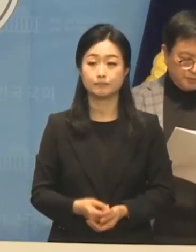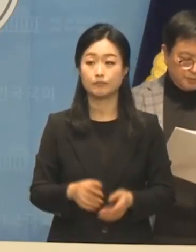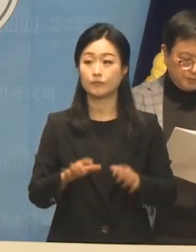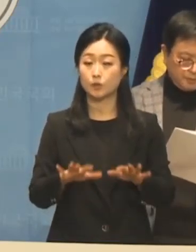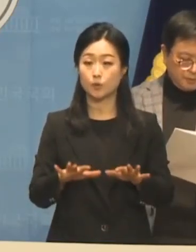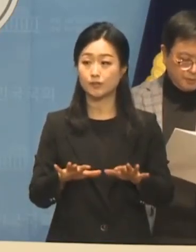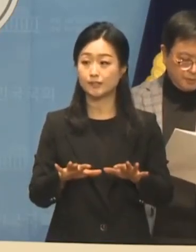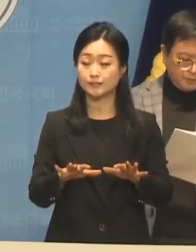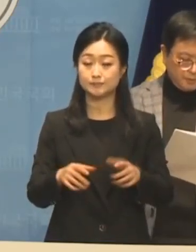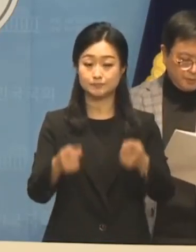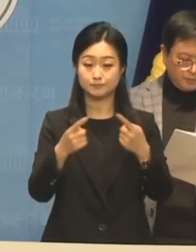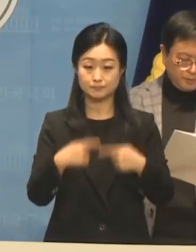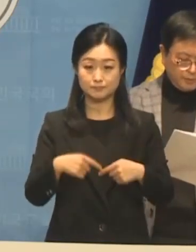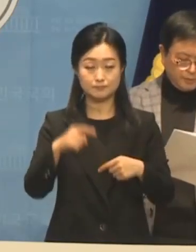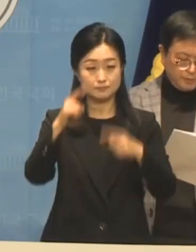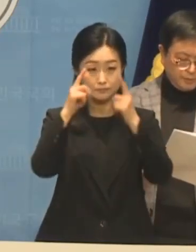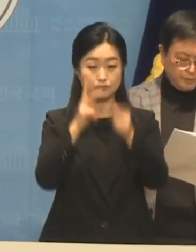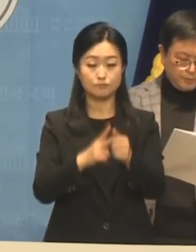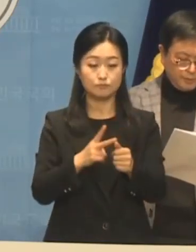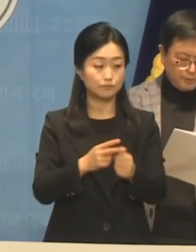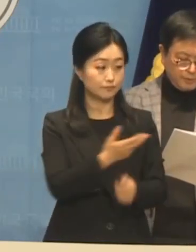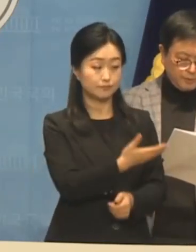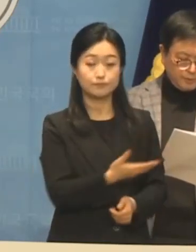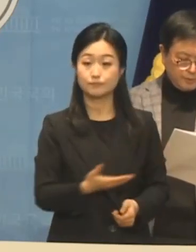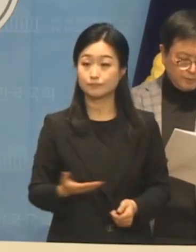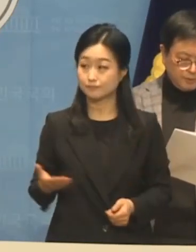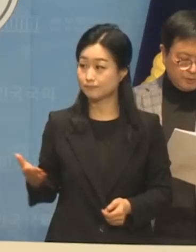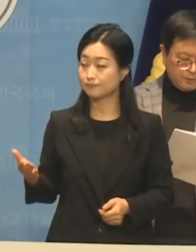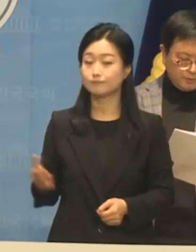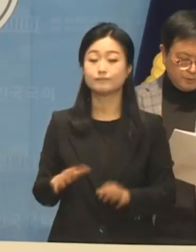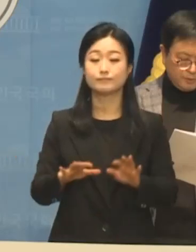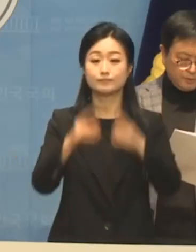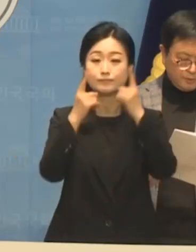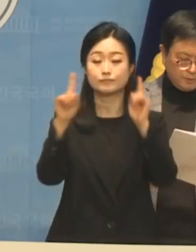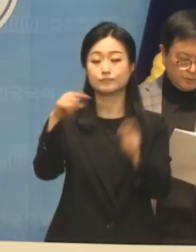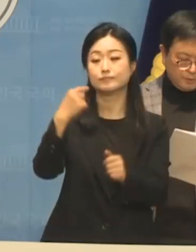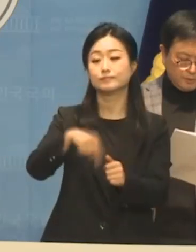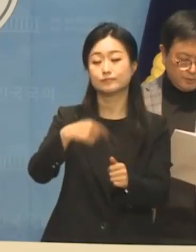오늘 이 자리에 참석한 우리 역시 대학에 몸을 담고 있는